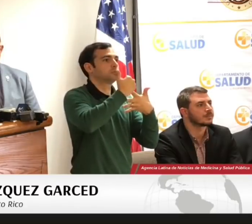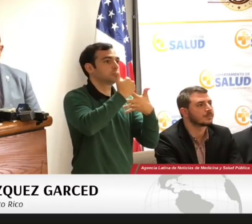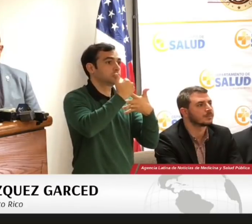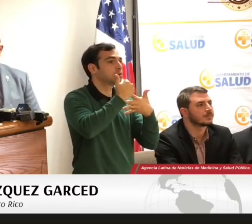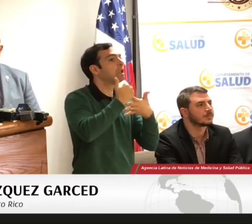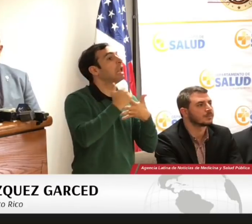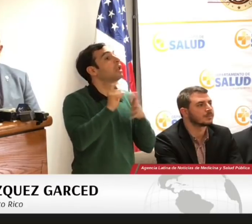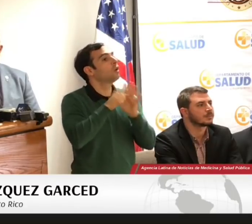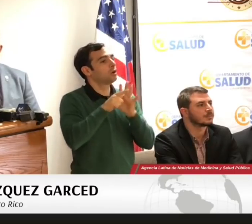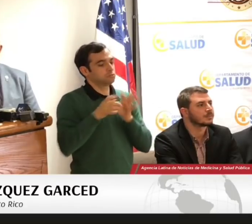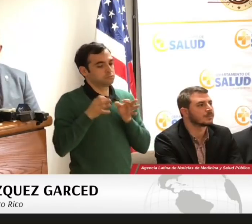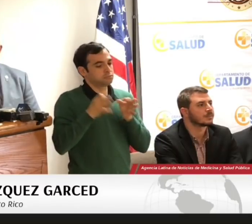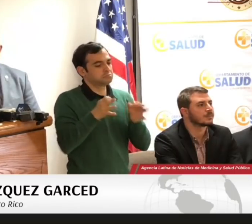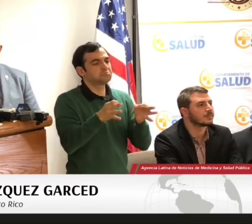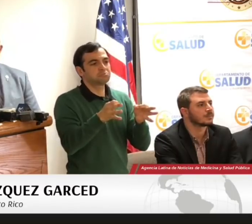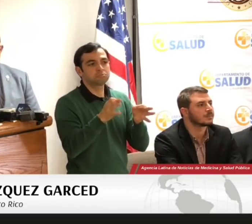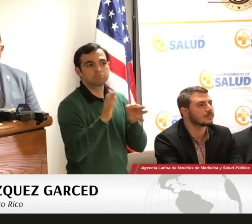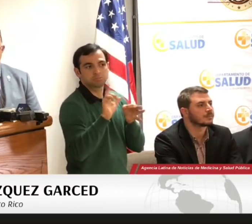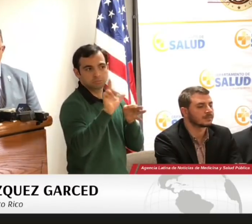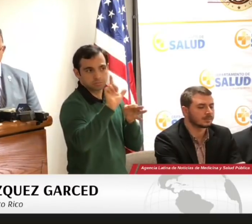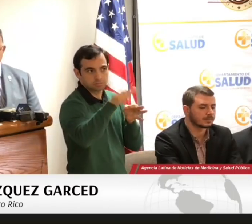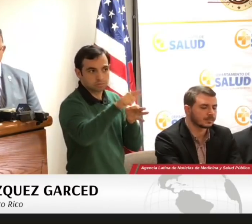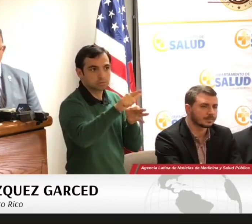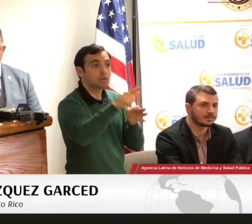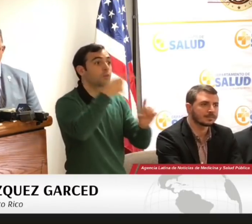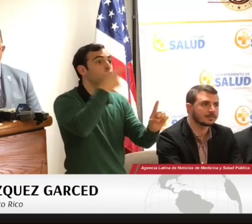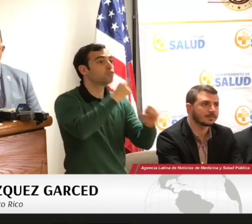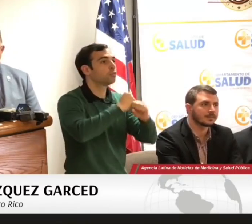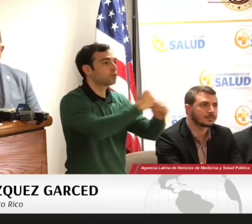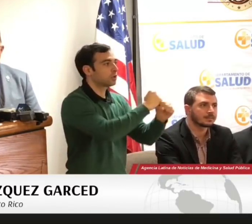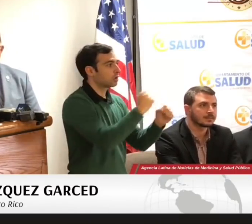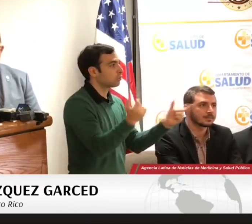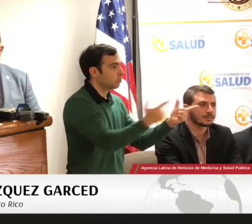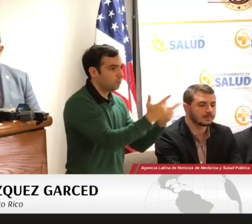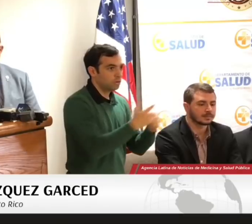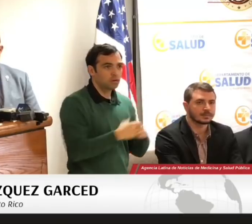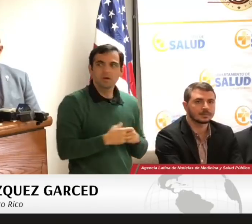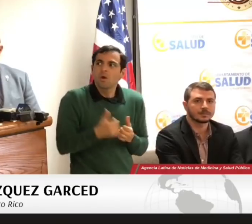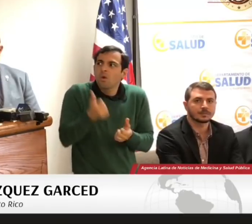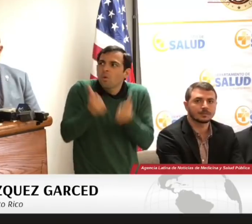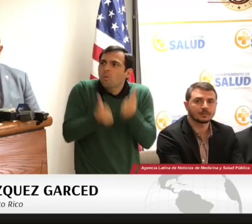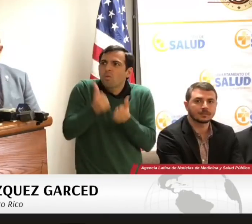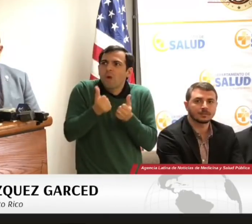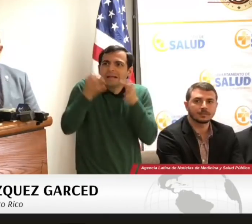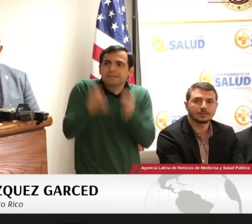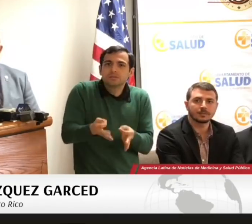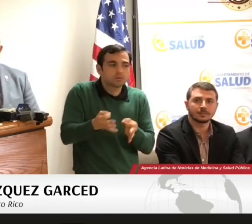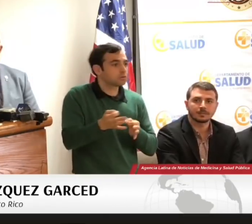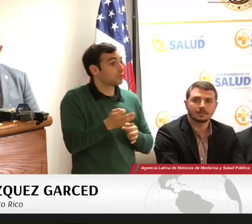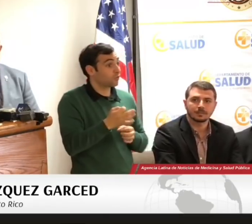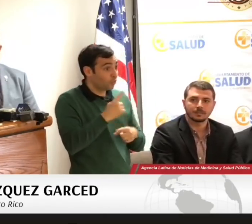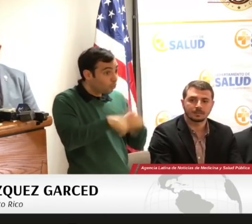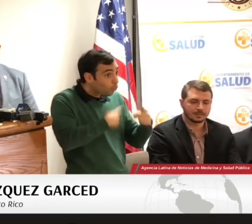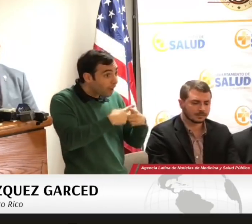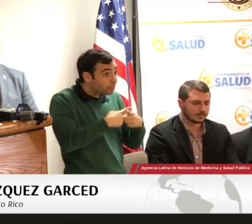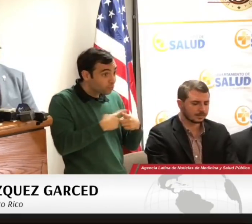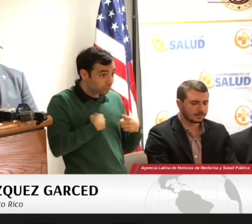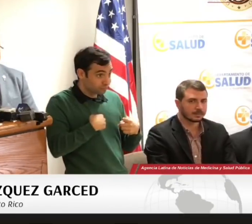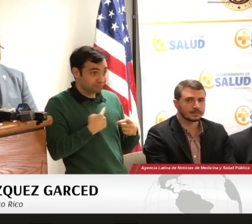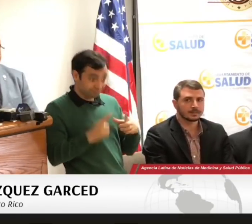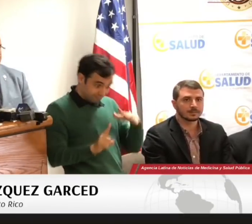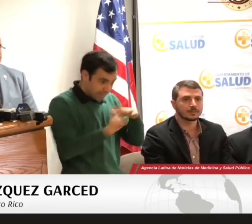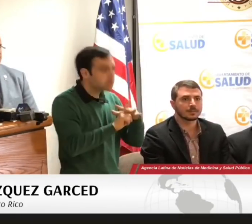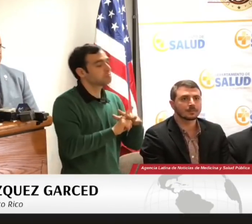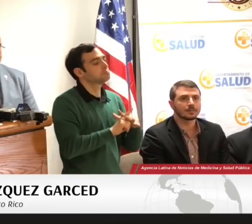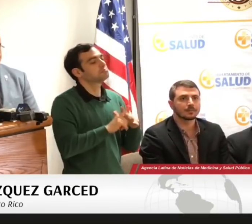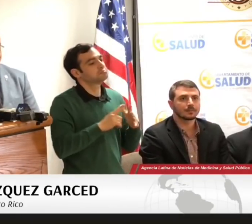determinaciones que correspondan para protegerlos a todos ellos. Terminamos con lo que dice el permiso. Bueno, en ese momento vamos a evaluarla. Terminamos con lo que